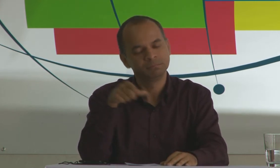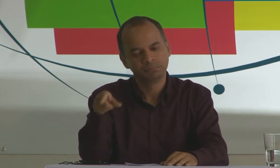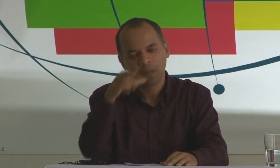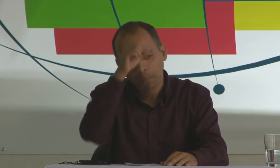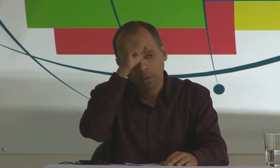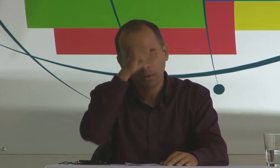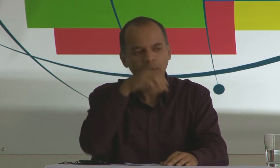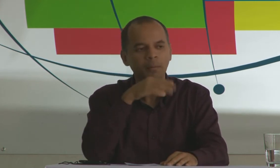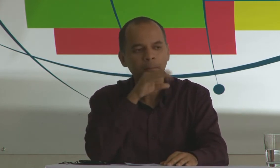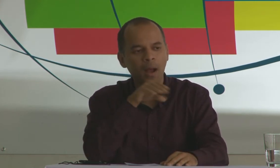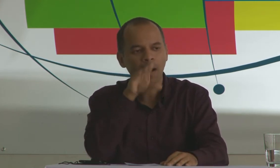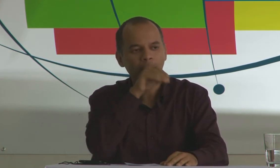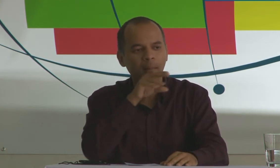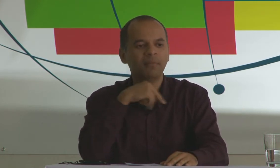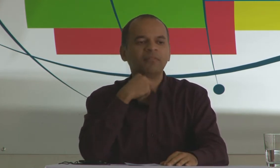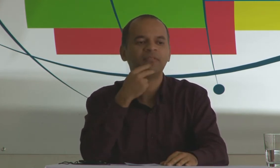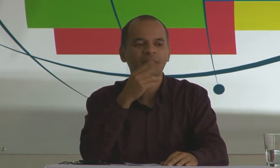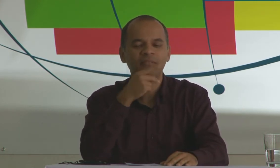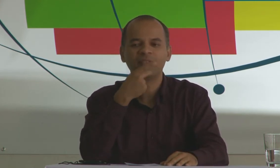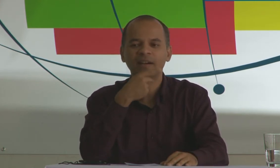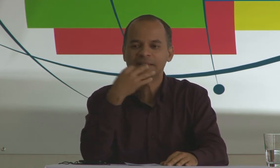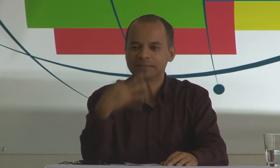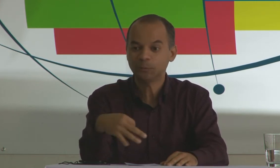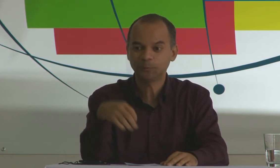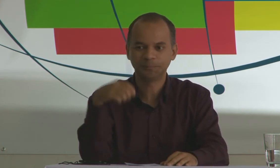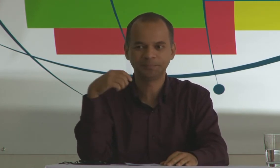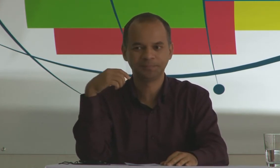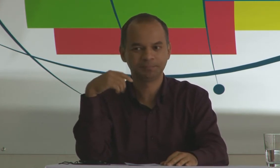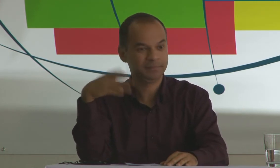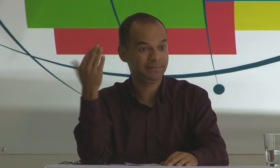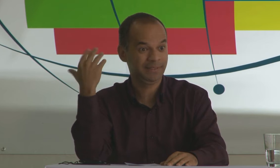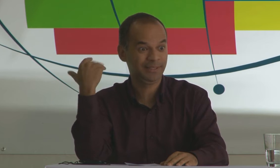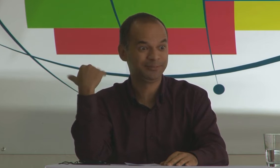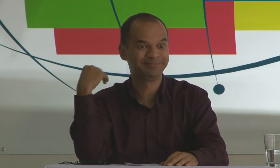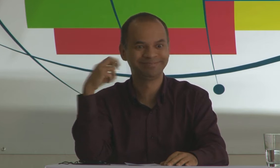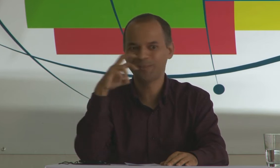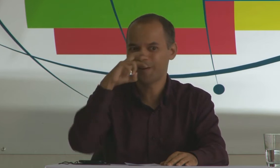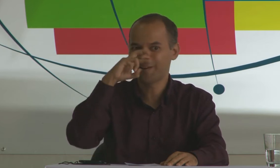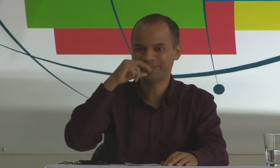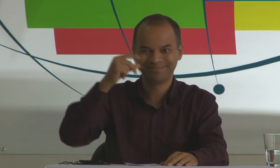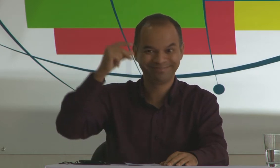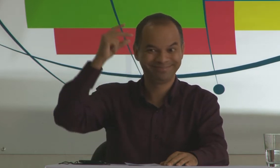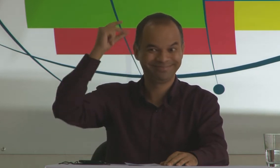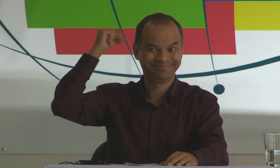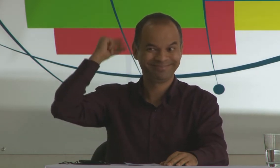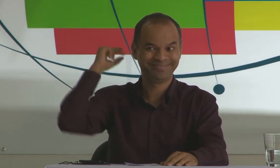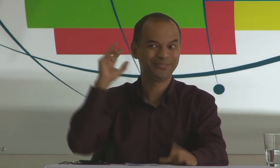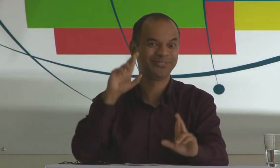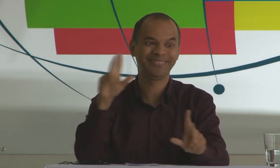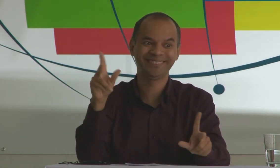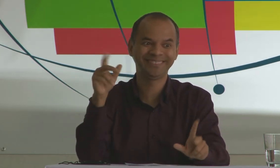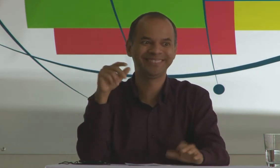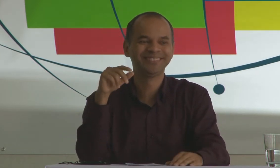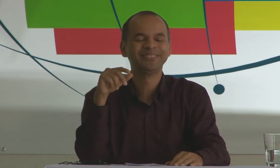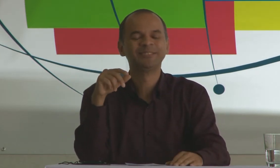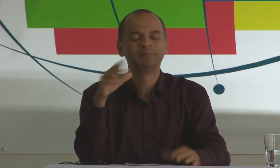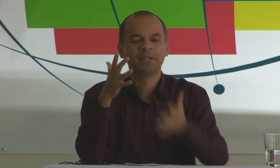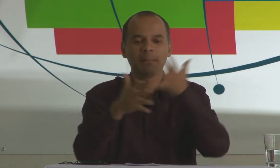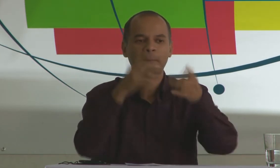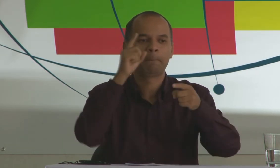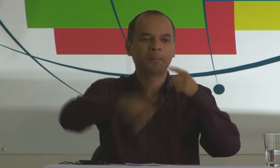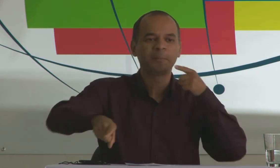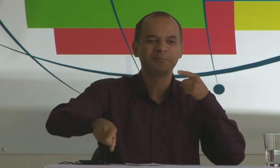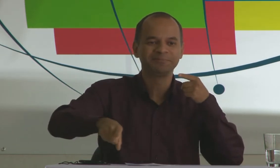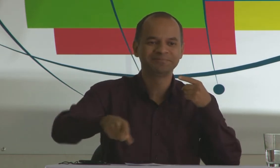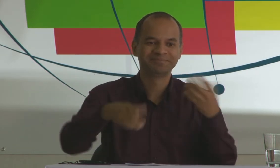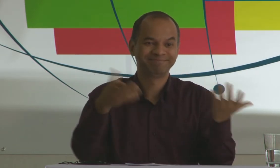da escola. Como é que ele ia fazer para aprender? Eu tinha que aprender a usar a minha voz, tinha que aprender a oralizar, e isso era muito complicado. E quando eu estudei na